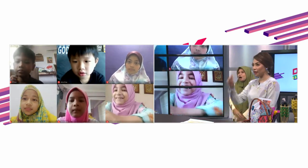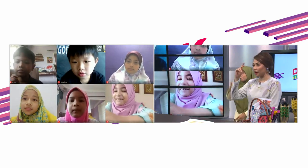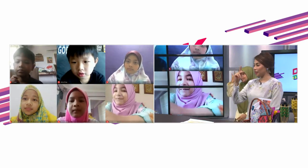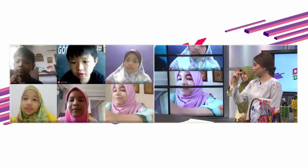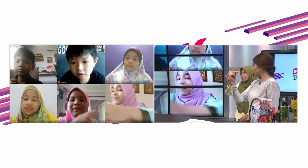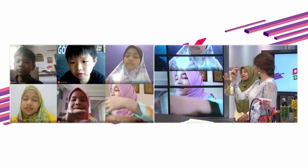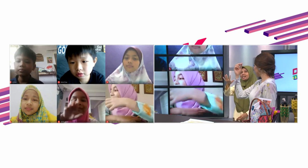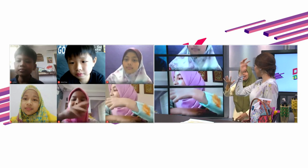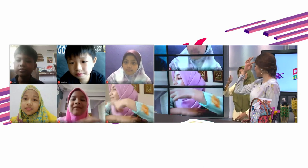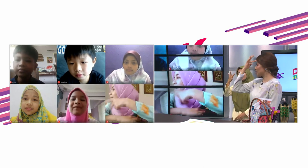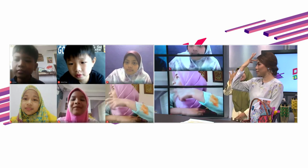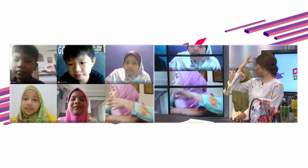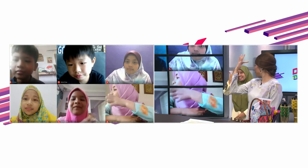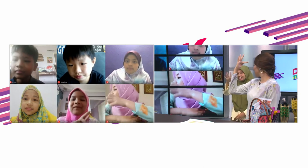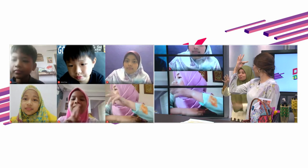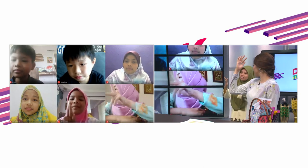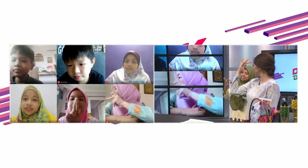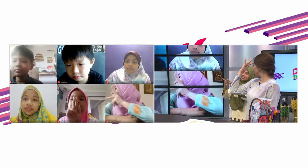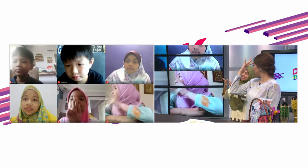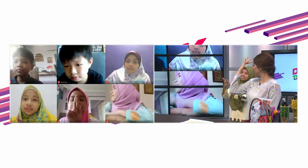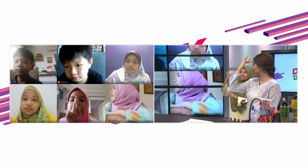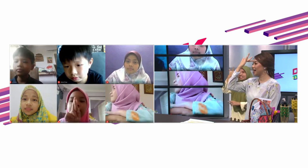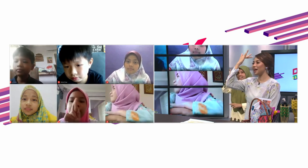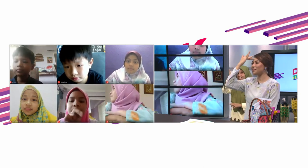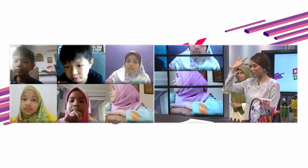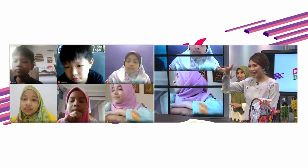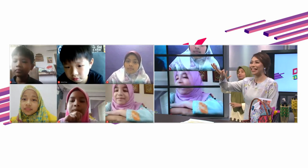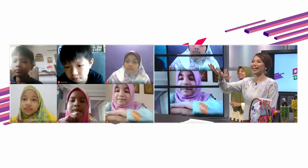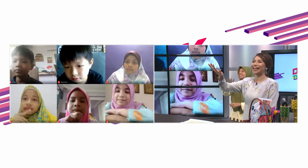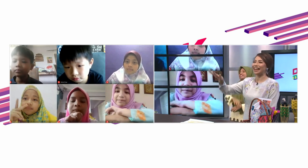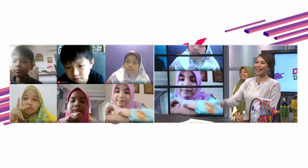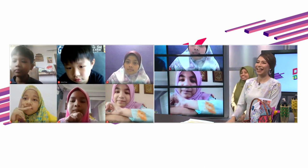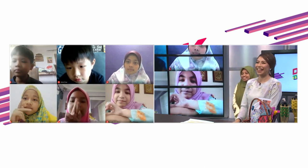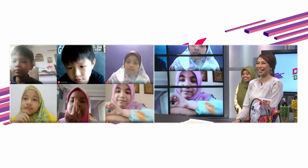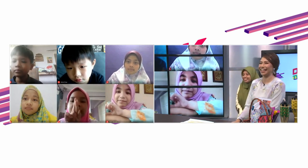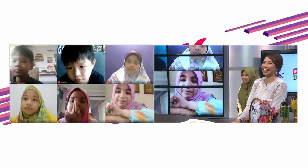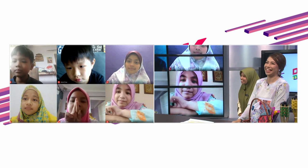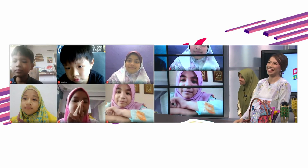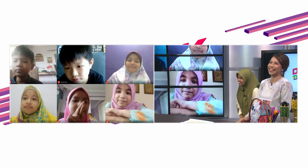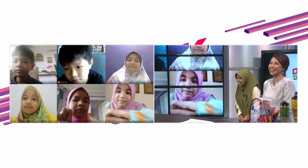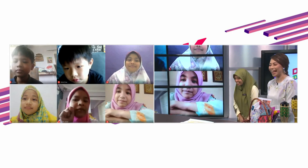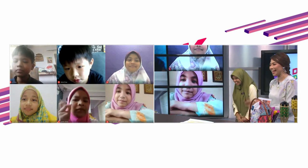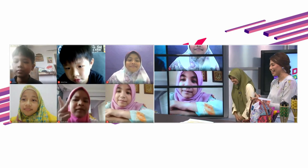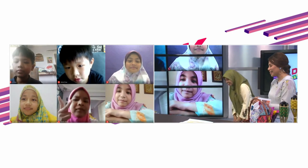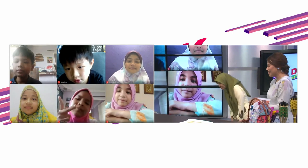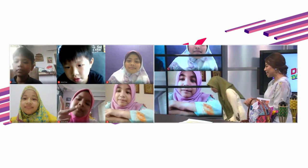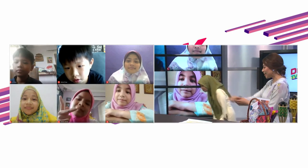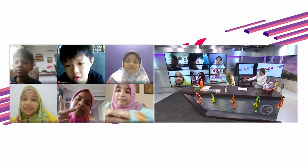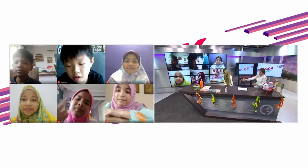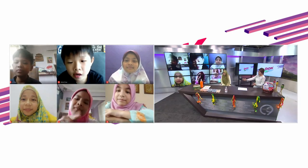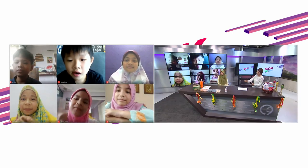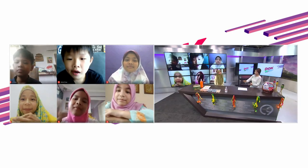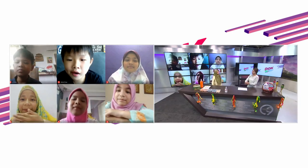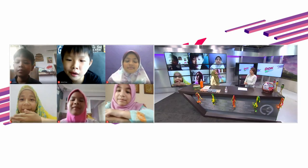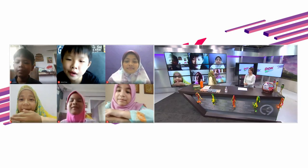Pandai. Pandai. Ni huruf tengah. Jari tengah ni. Pandai. Okey. Silakan